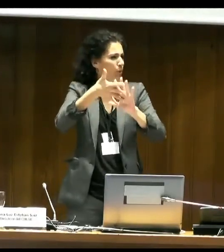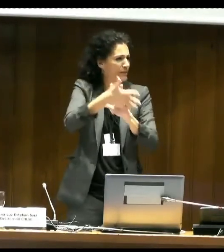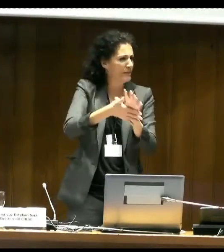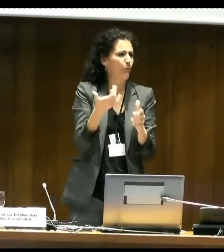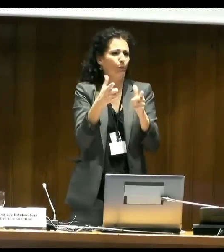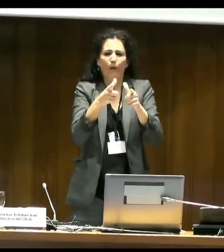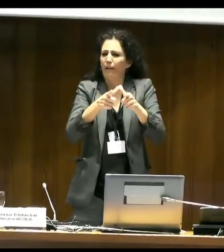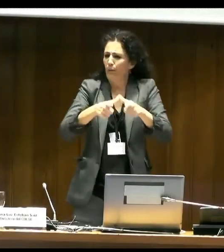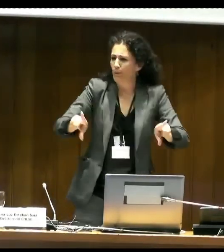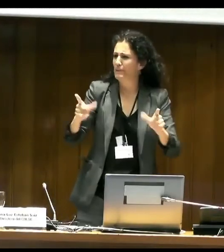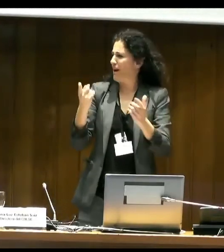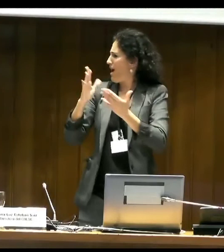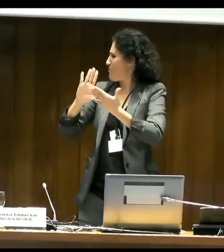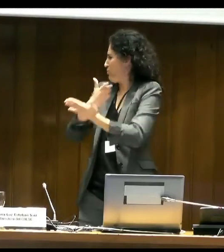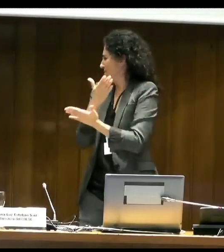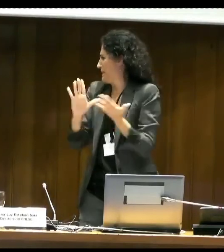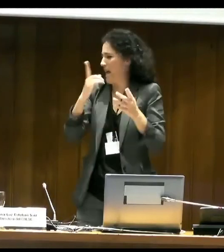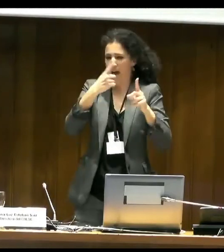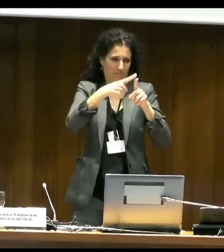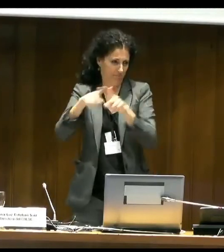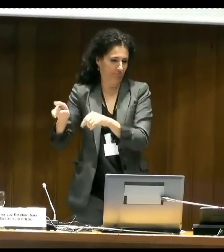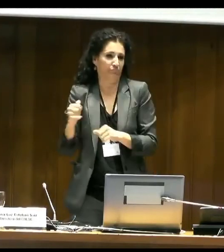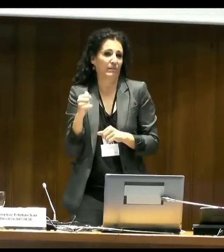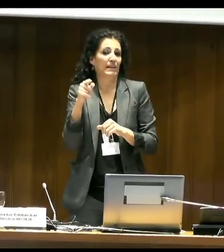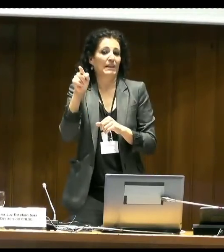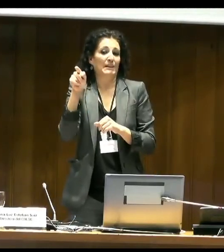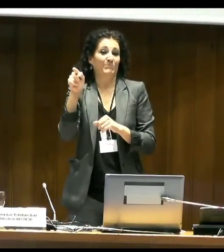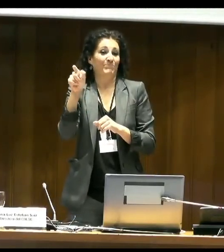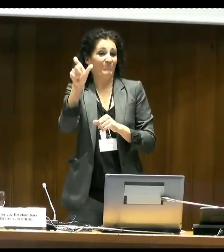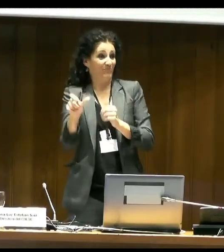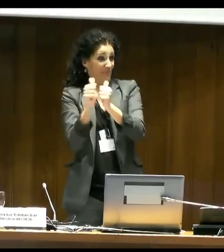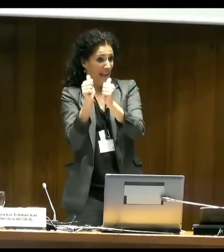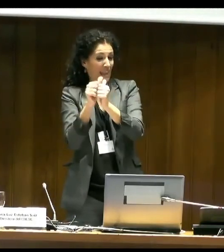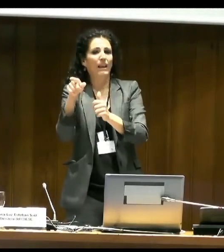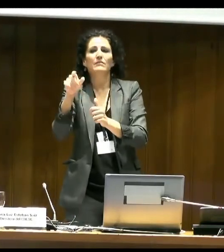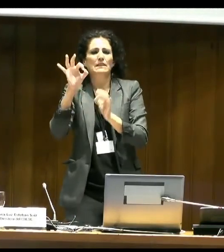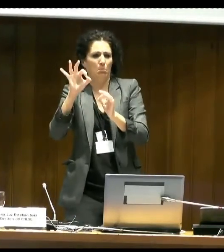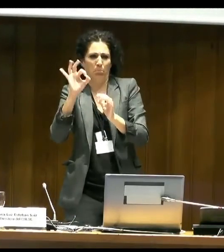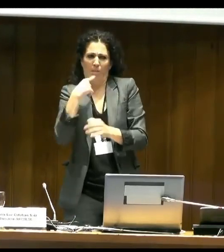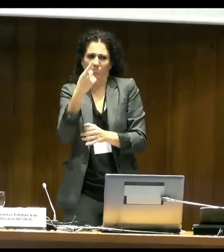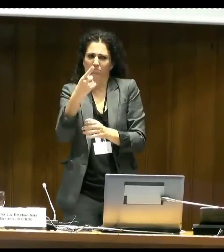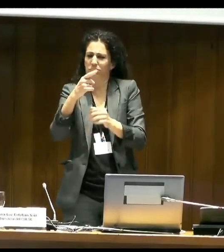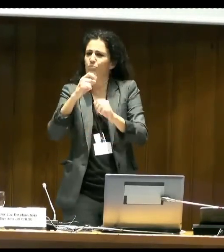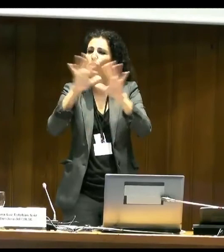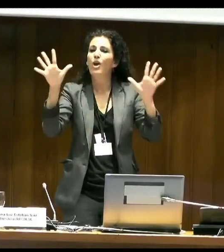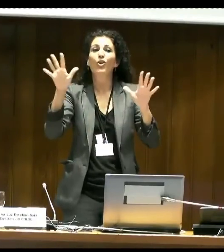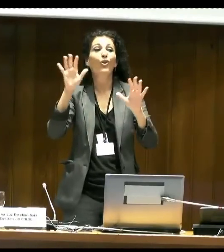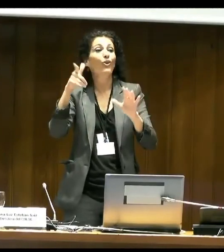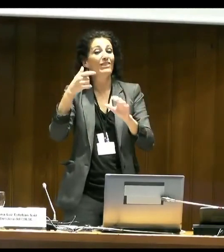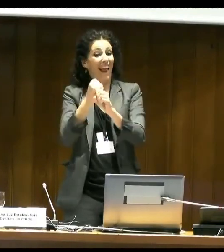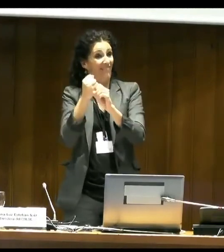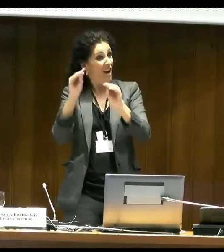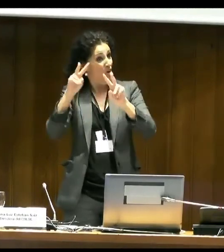Publicó diferentes libros, artículos relacionados con la lengua de signos española, la lingüística, la poesía.